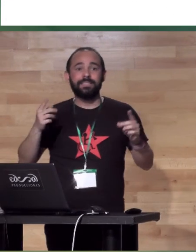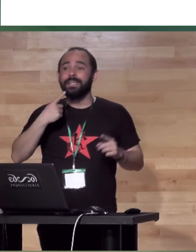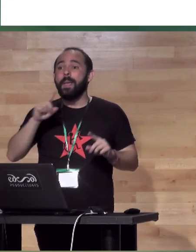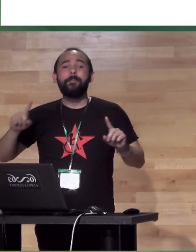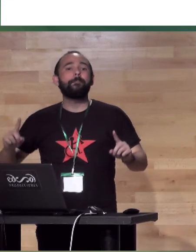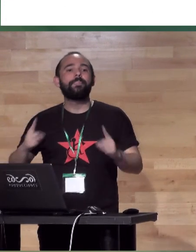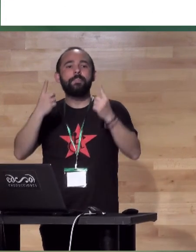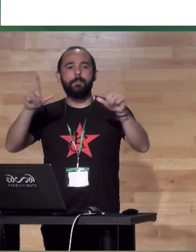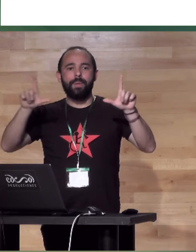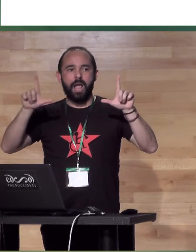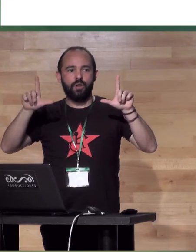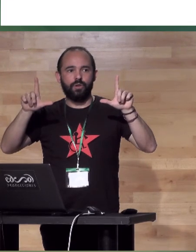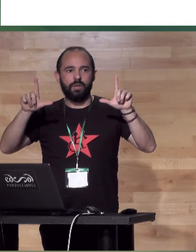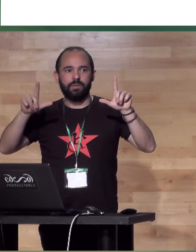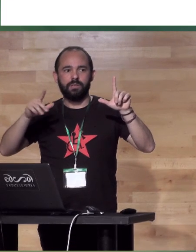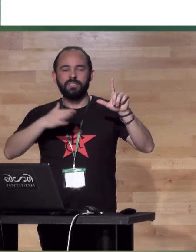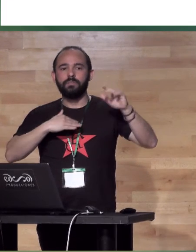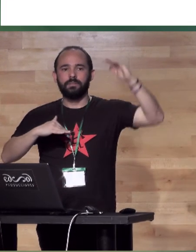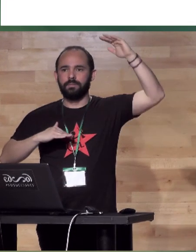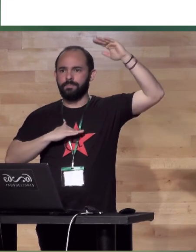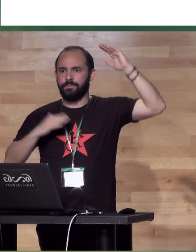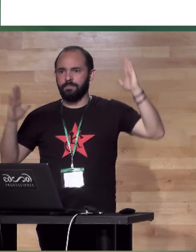PP. Primer plano.